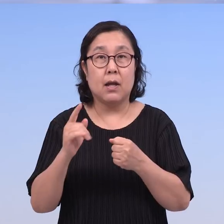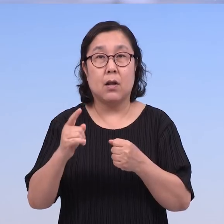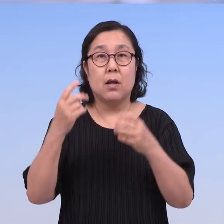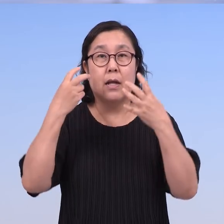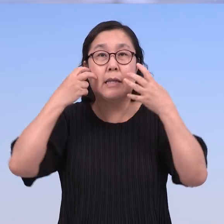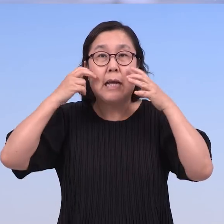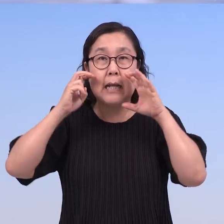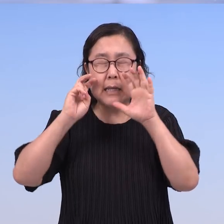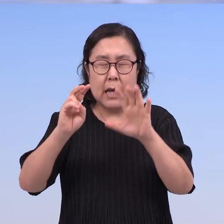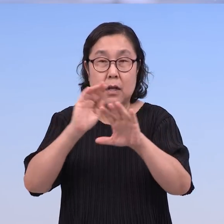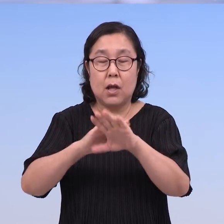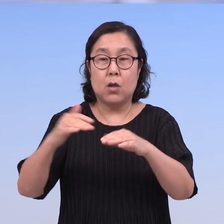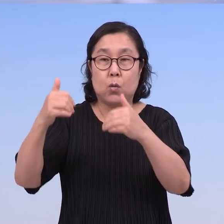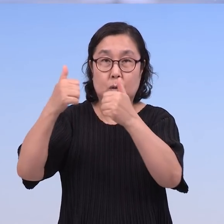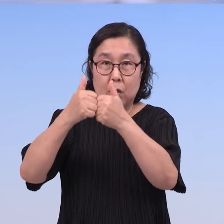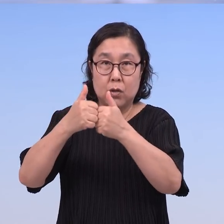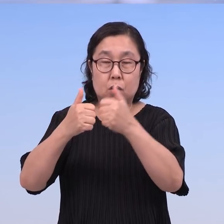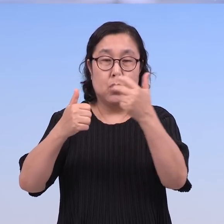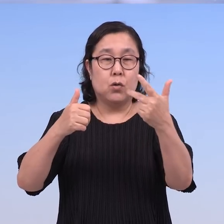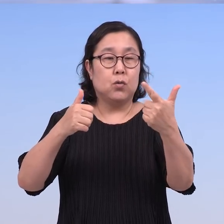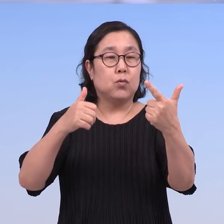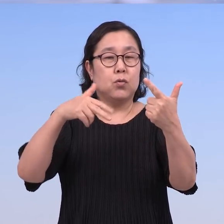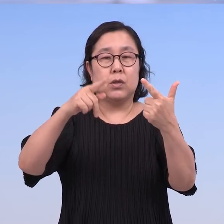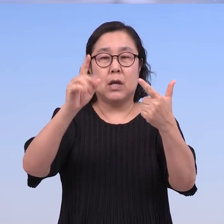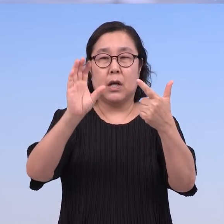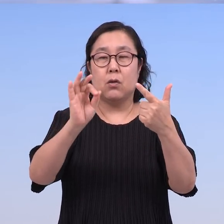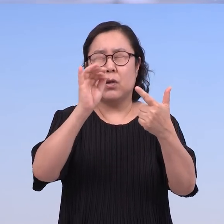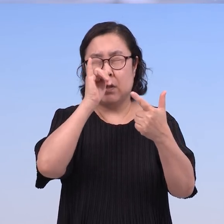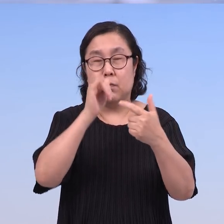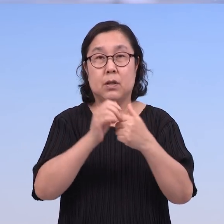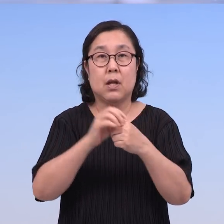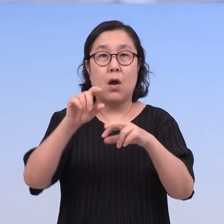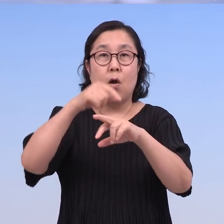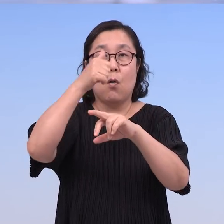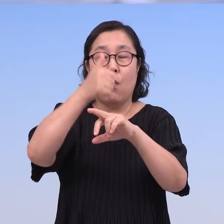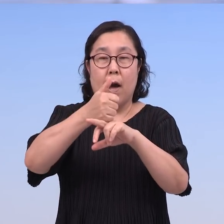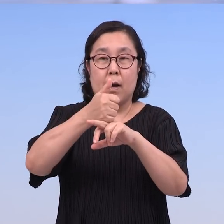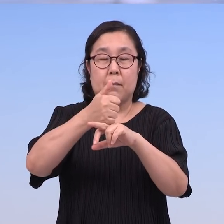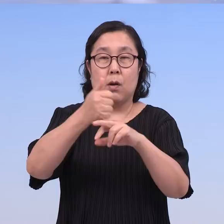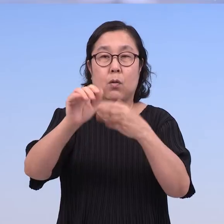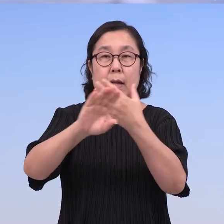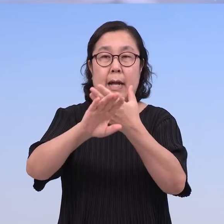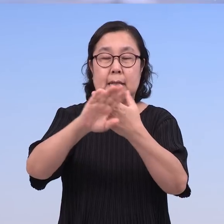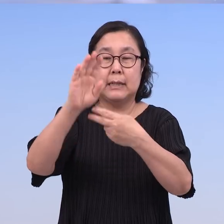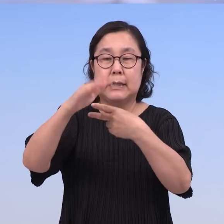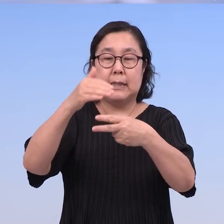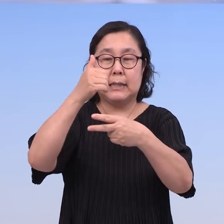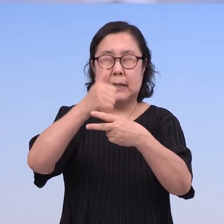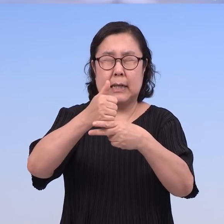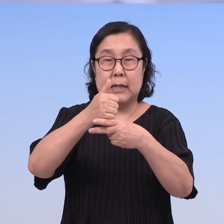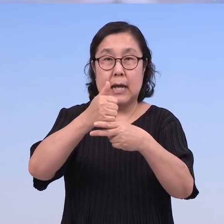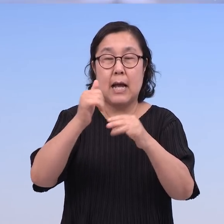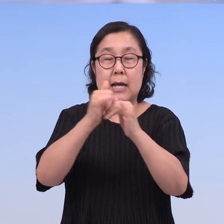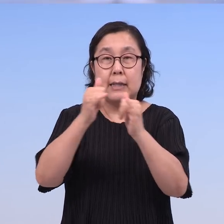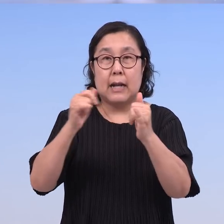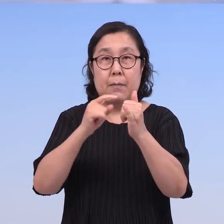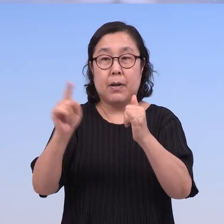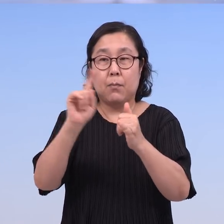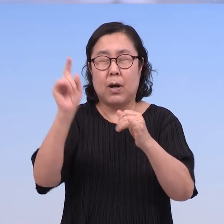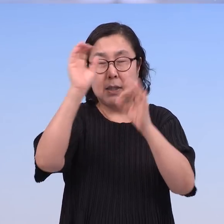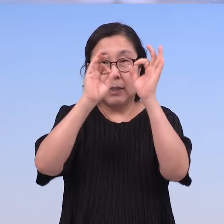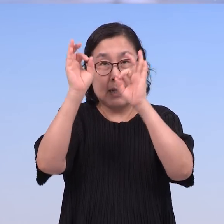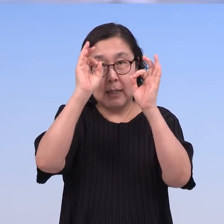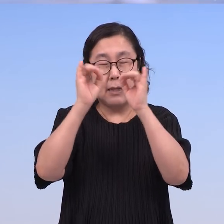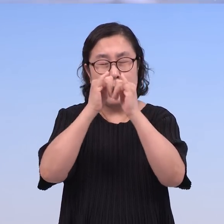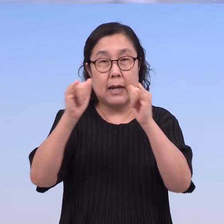이런 무모한 다니엘의 도전은요 6장에 가서도 계속되는 걸 볼 수 있는데 왕 말고 다른 신이나 사람들에게 뭘